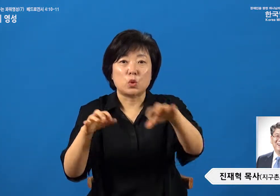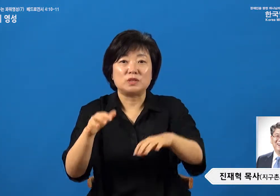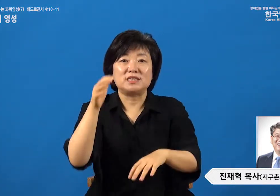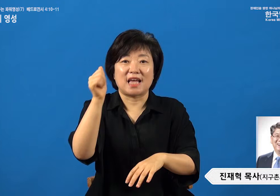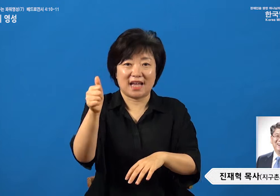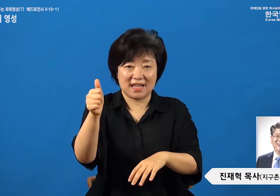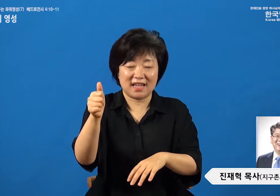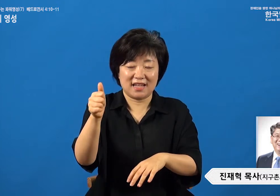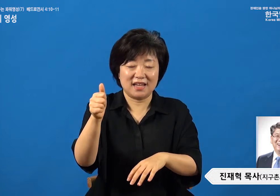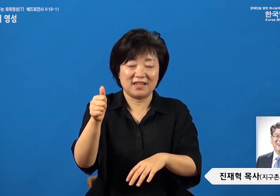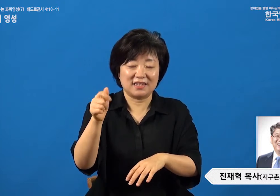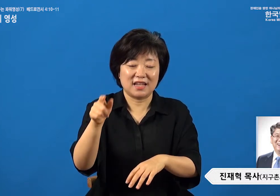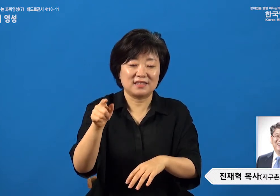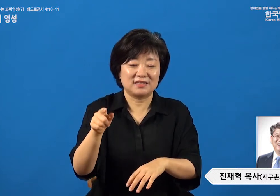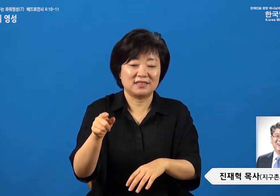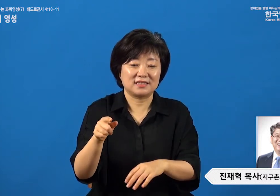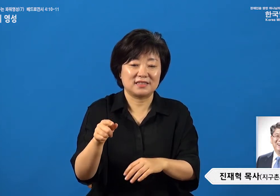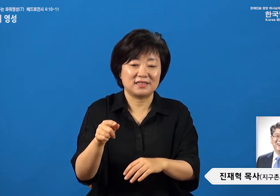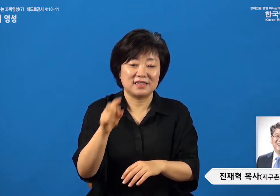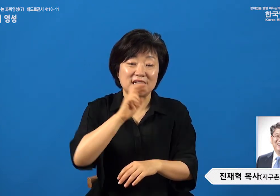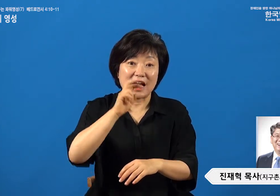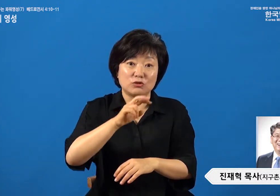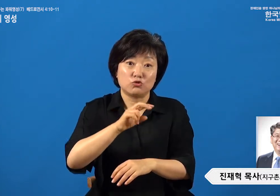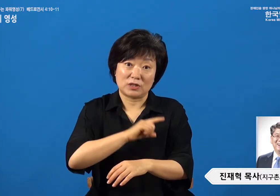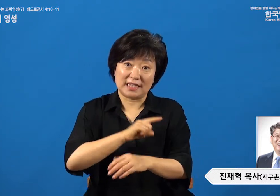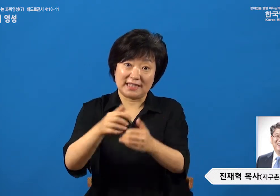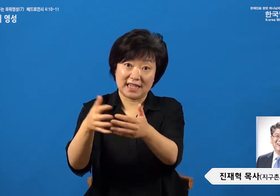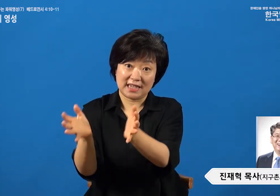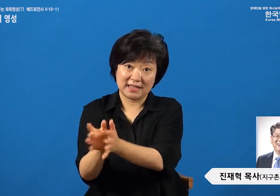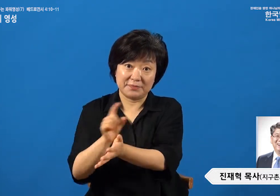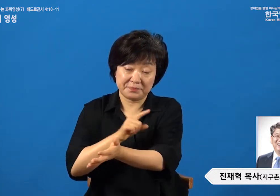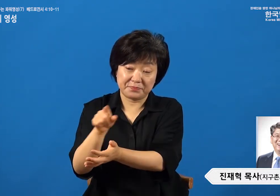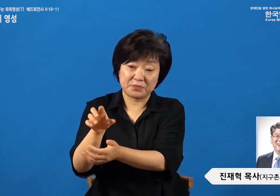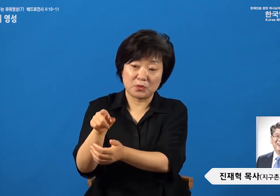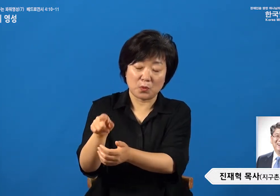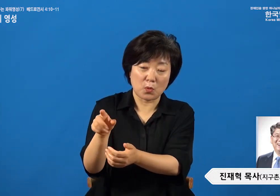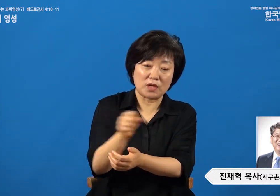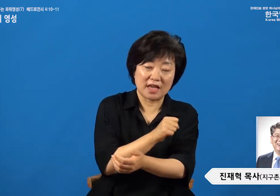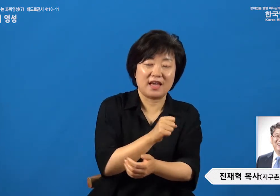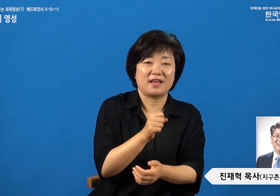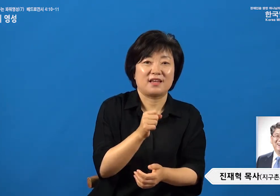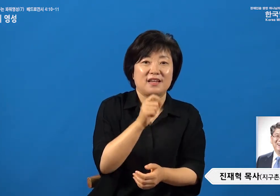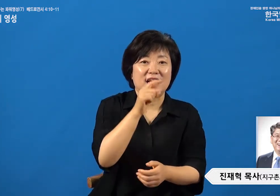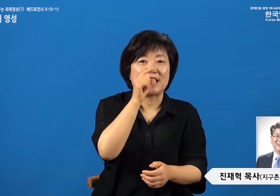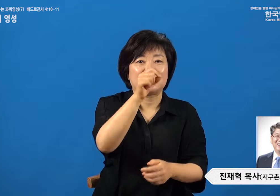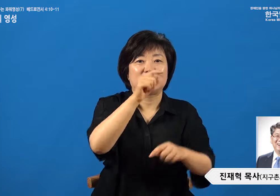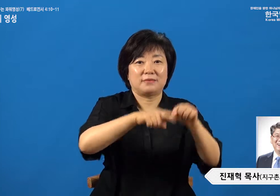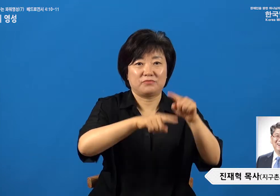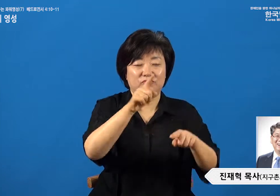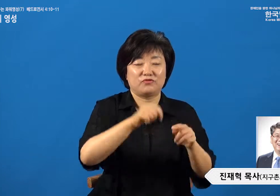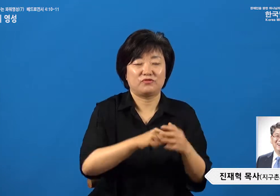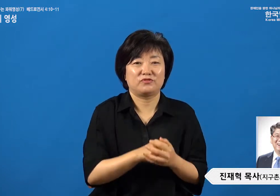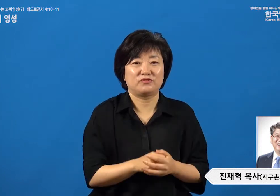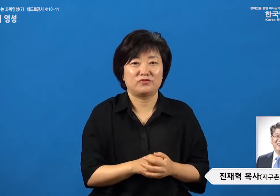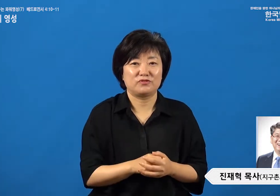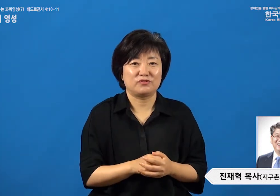씨를 통해서 세상에 더 많이 알려지게 됩니다. 그래서 그 가사를 보면